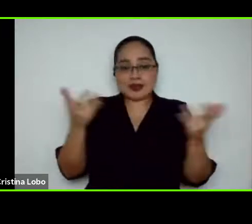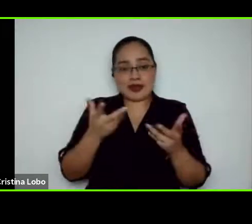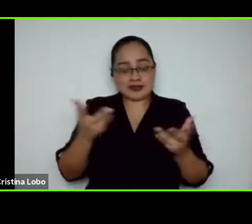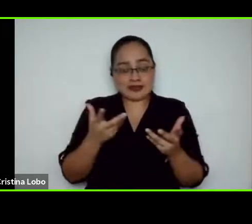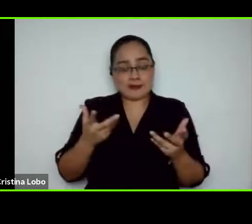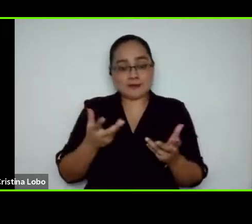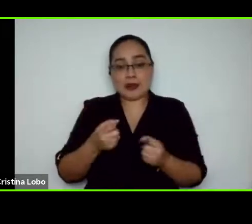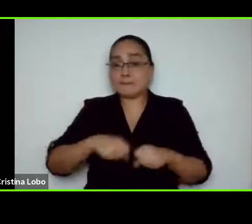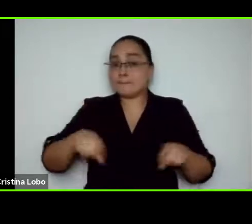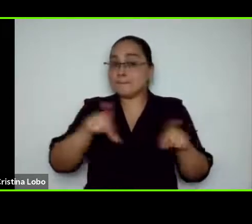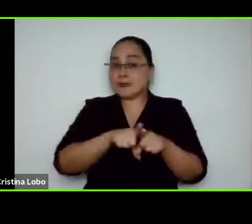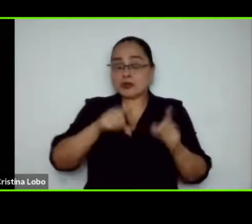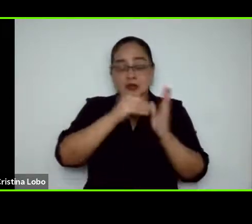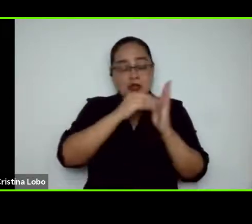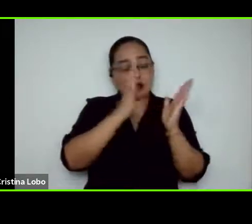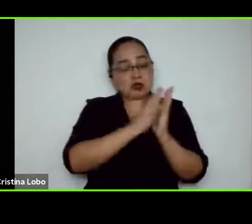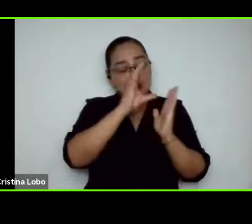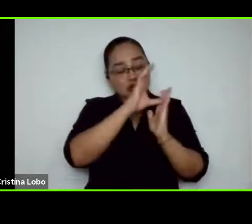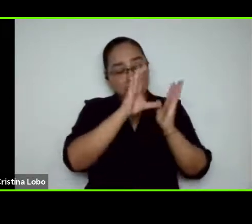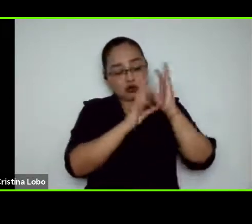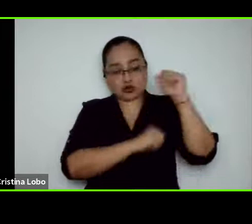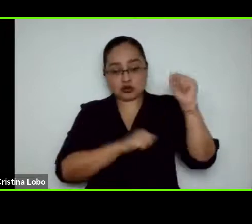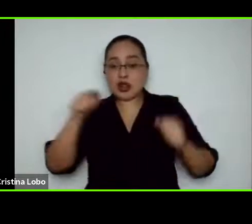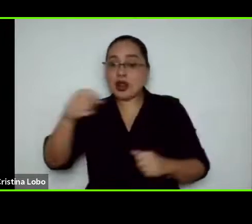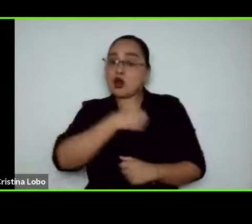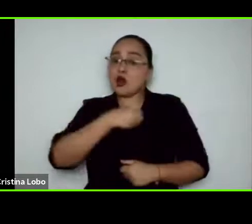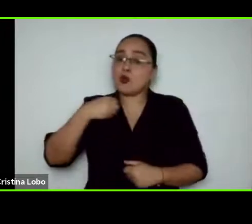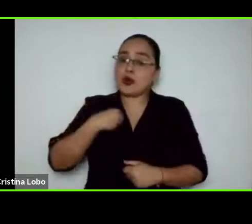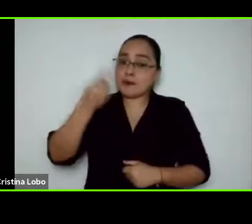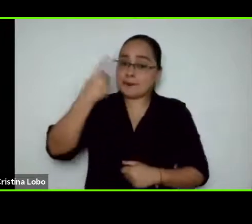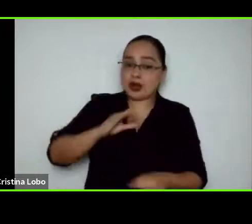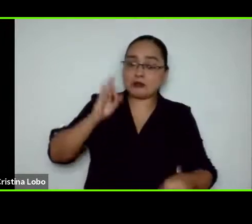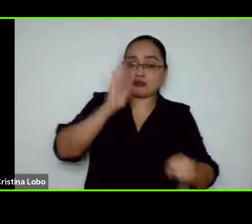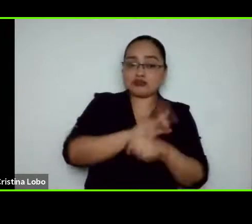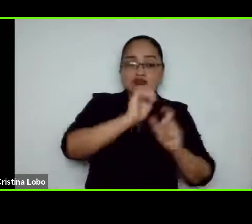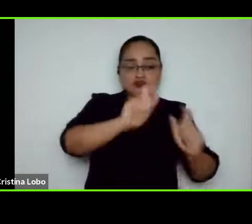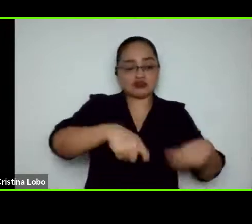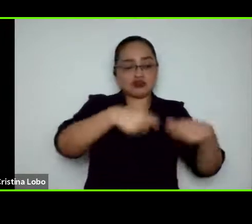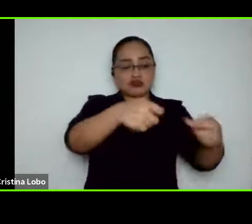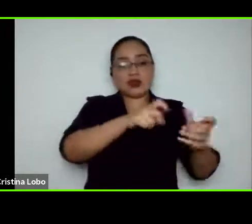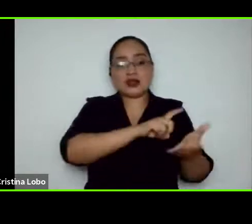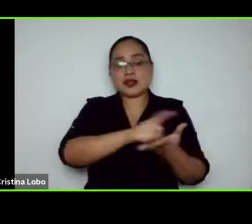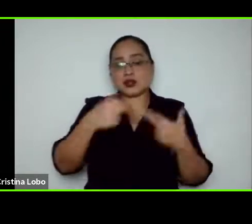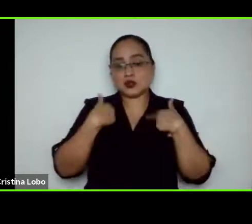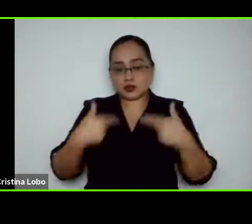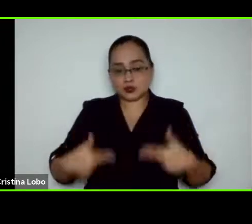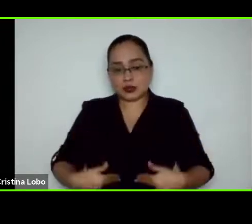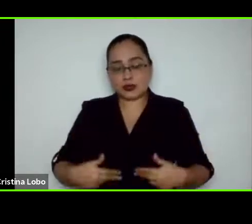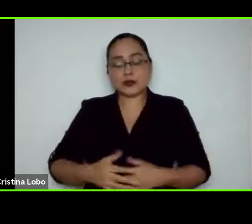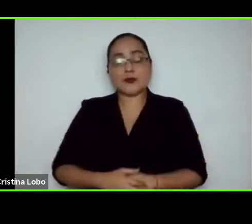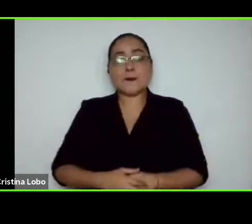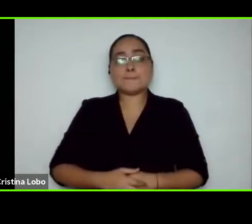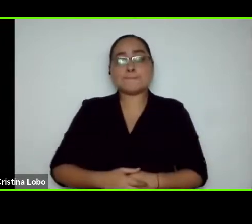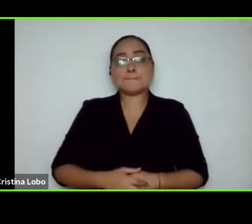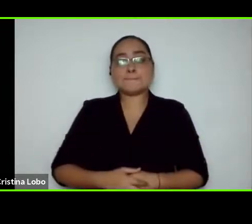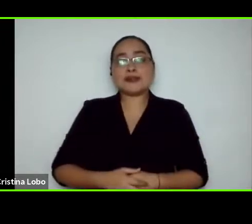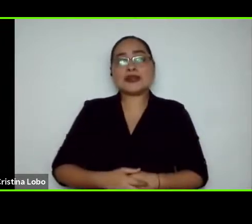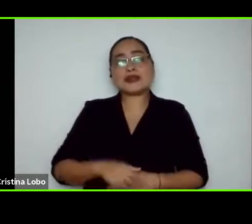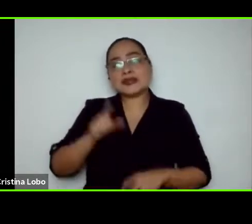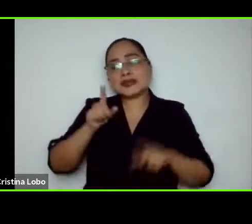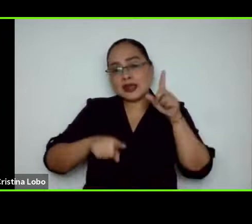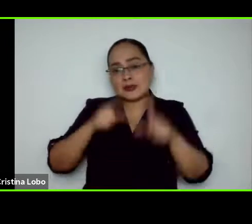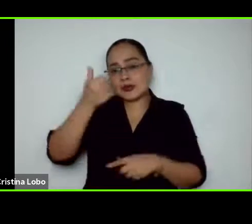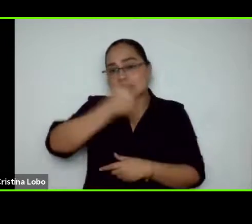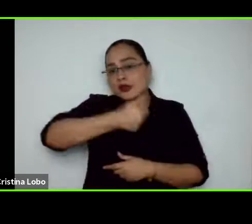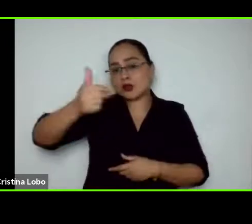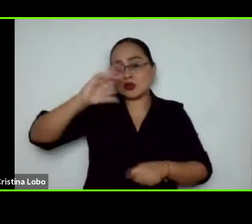Constitucionalmente, el Estado está obligado a proteger y garantizar los derechos humanos. Y además lo dice en el ámbito de sus competencias, ¿no? O sea,